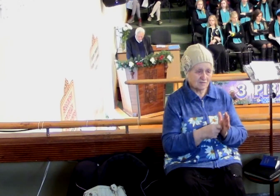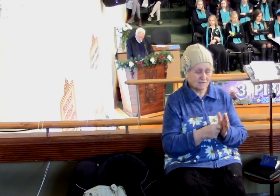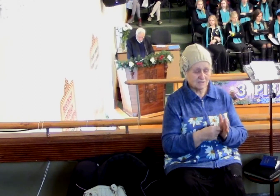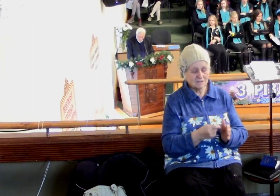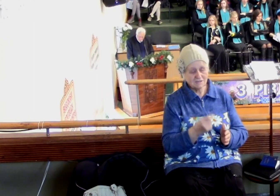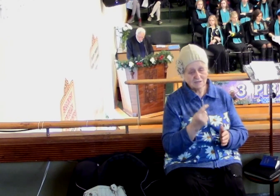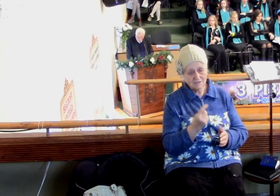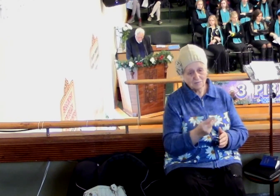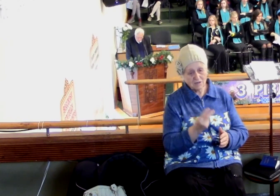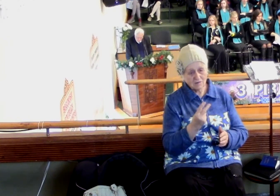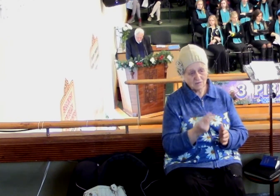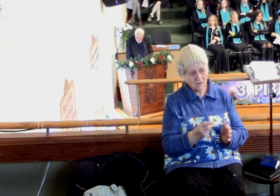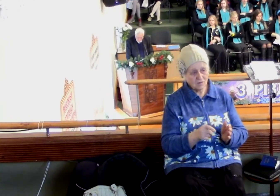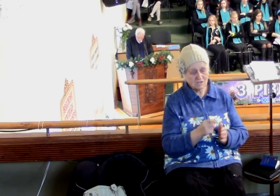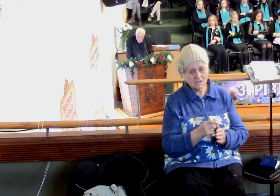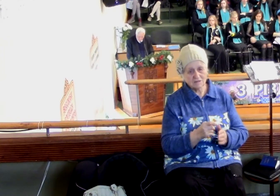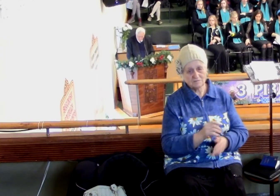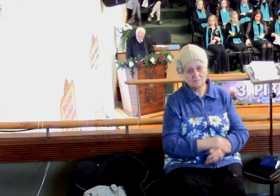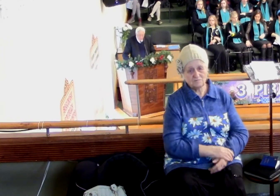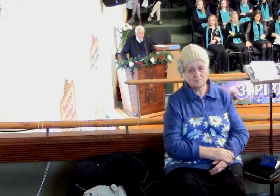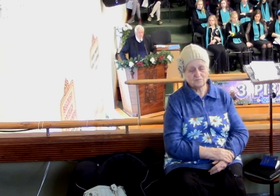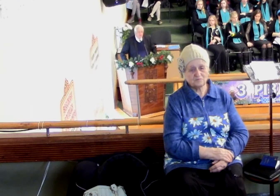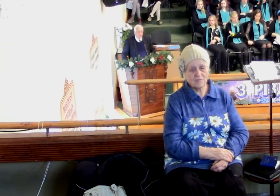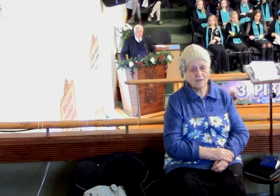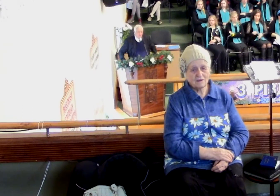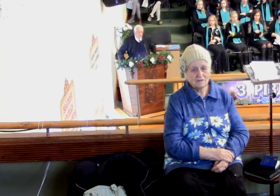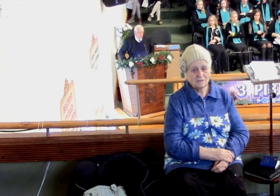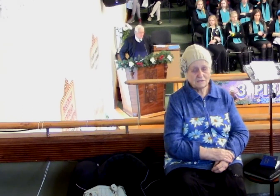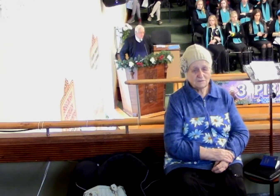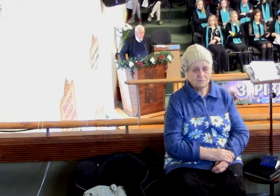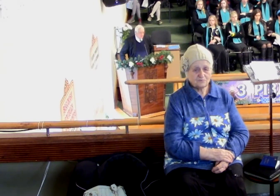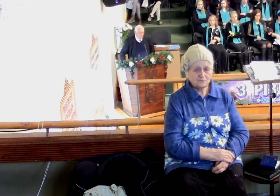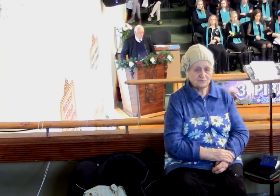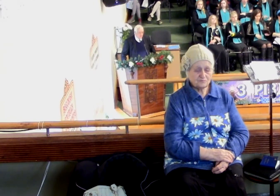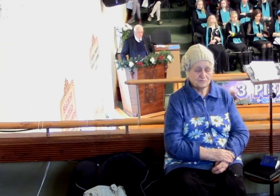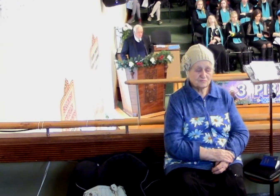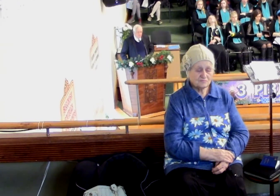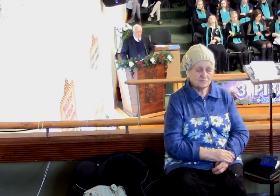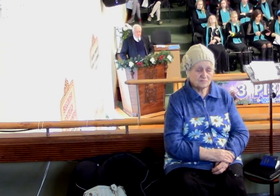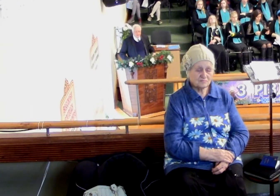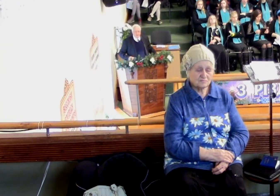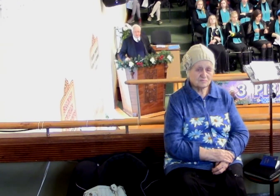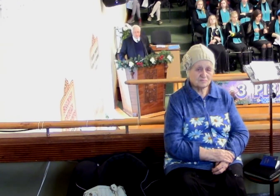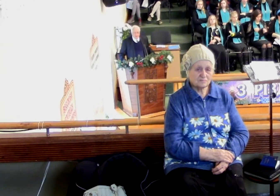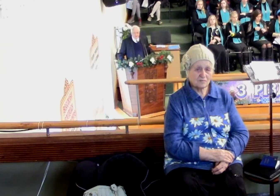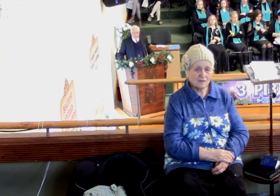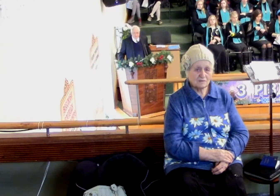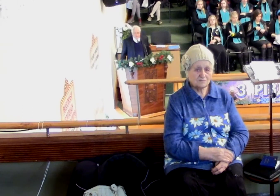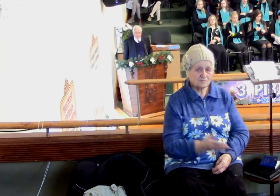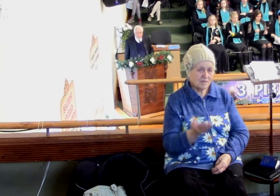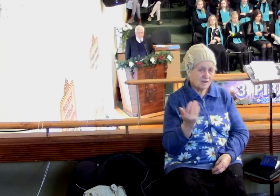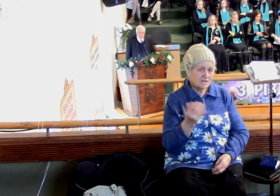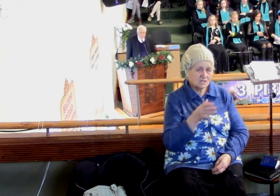1, 2 стих и 6. Вчера мы читали их, я еще раз прочитаю с вами вместе.